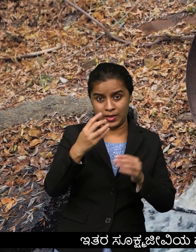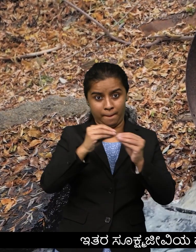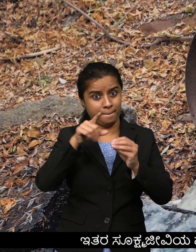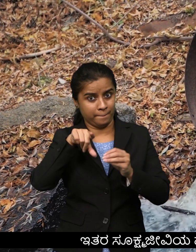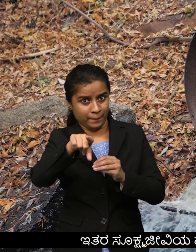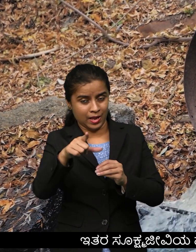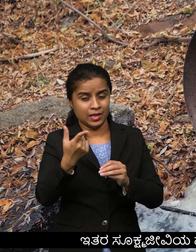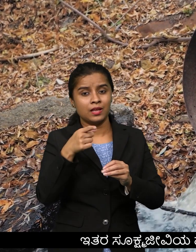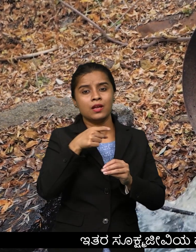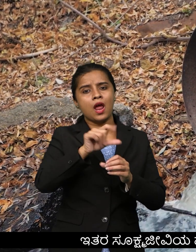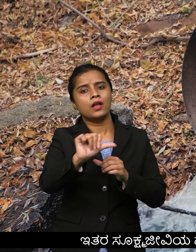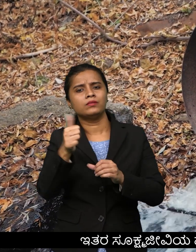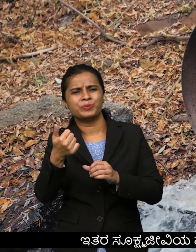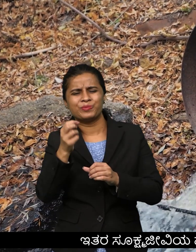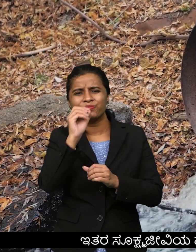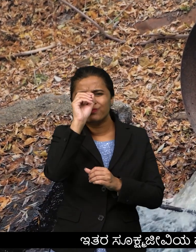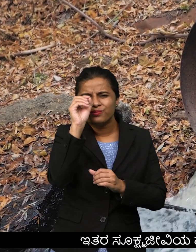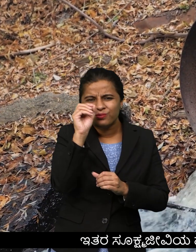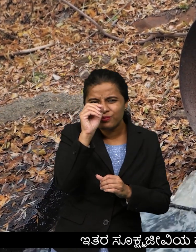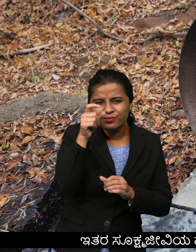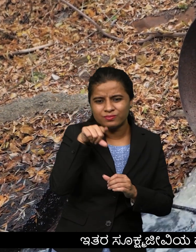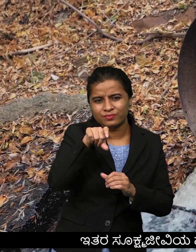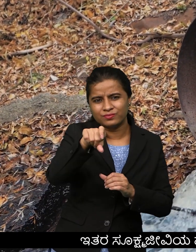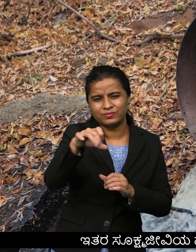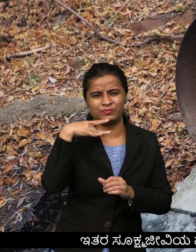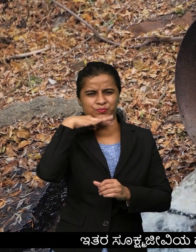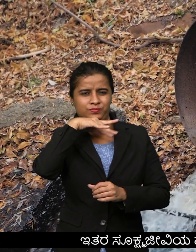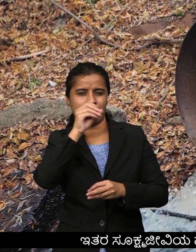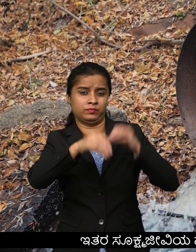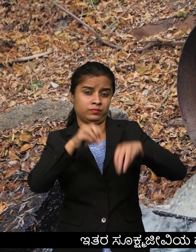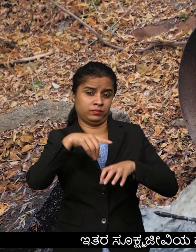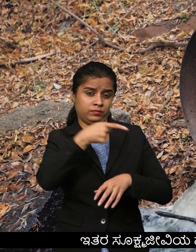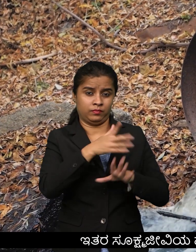ಸೂಕ್ಷ್ಮಜೀವಿಗಳ ಮಾಲಿನ್ಯಕಾರಕಗಳನ್ನು ಹೊಂದಿರುತ್ತದೆ.